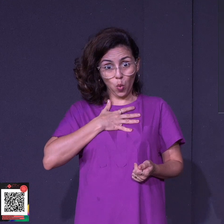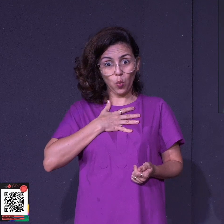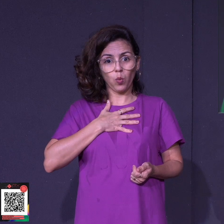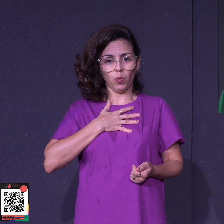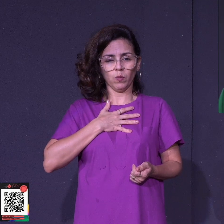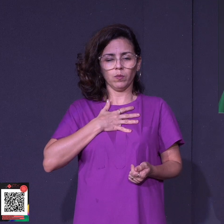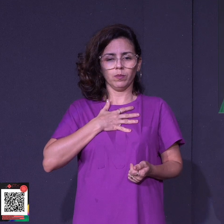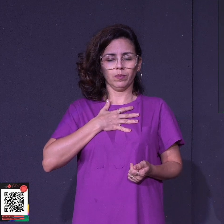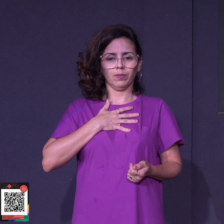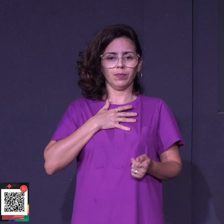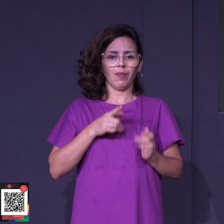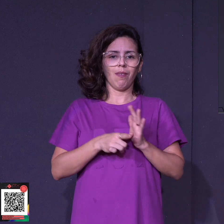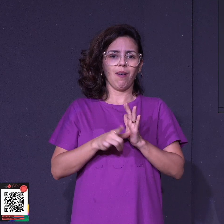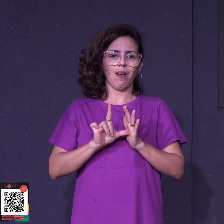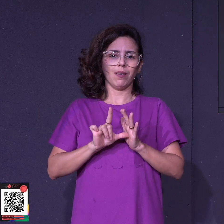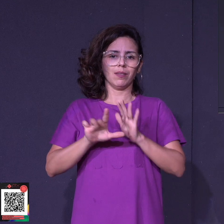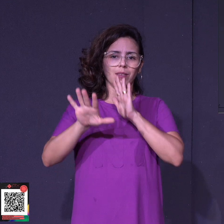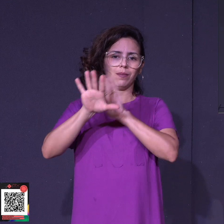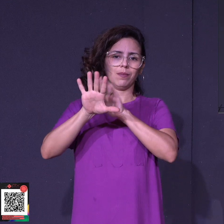Descansa.